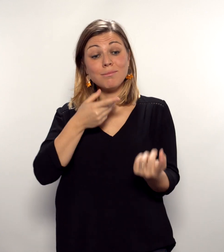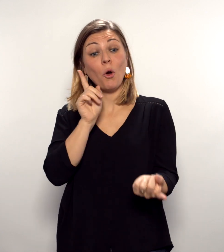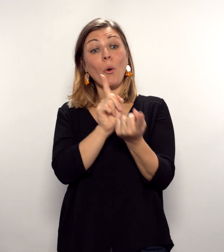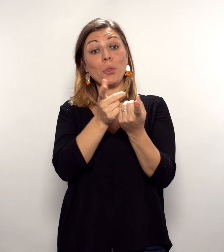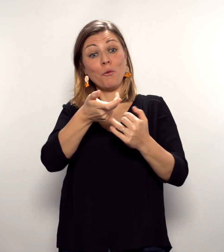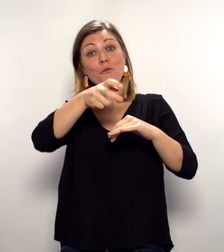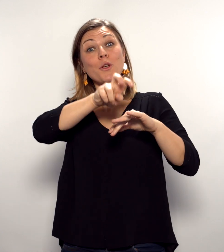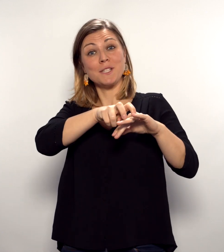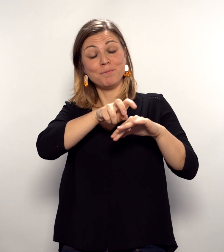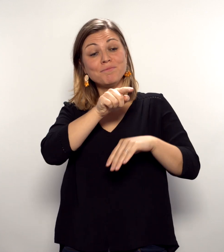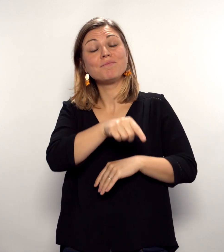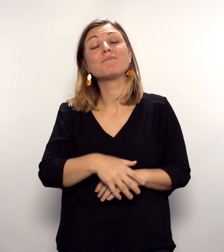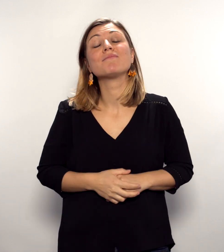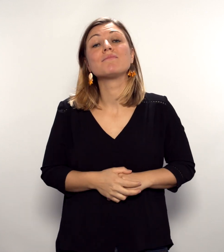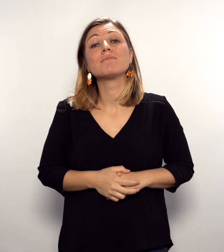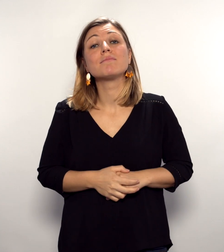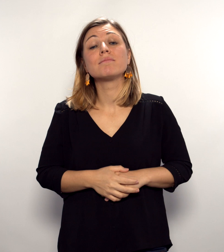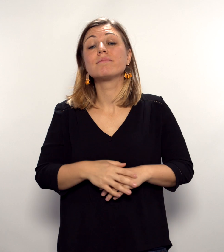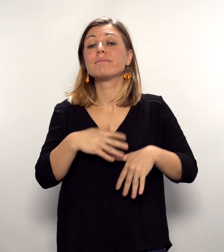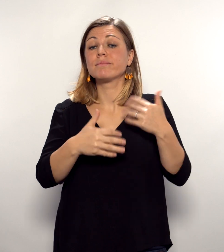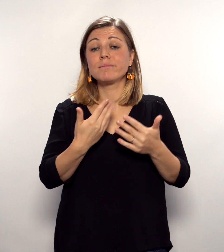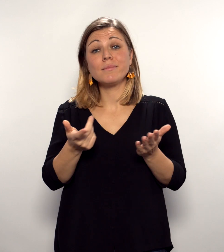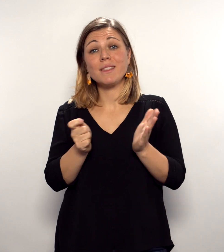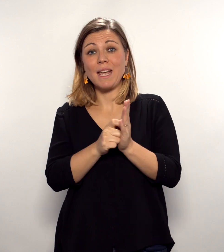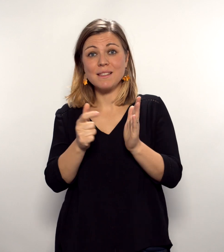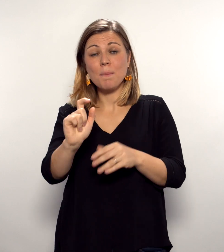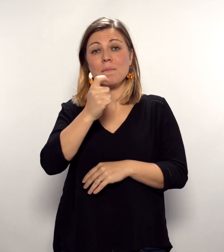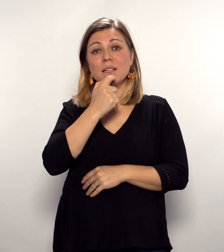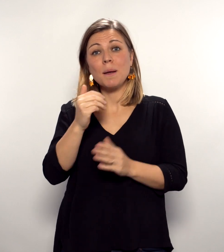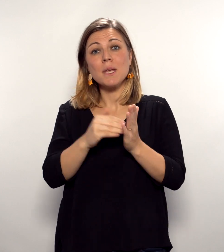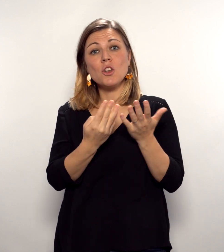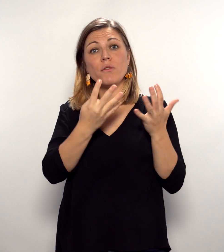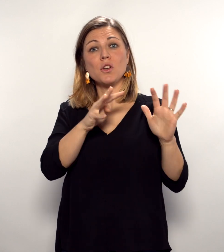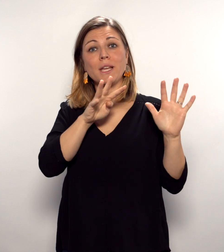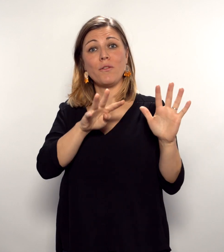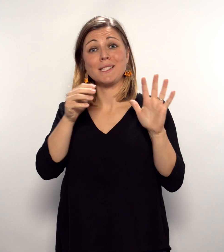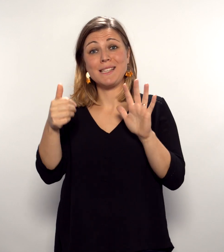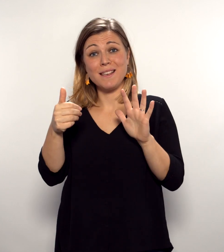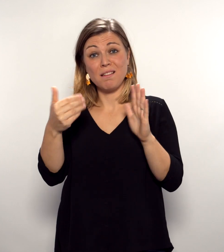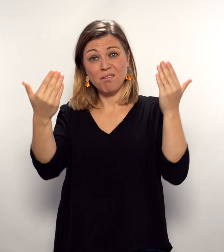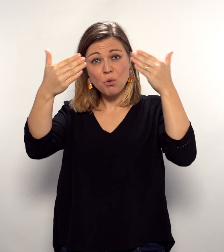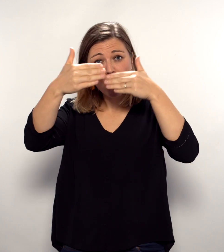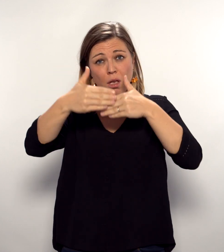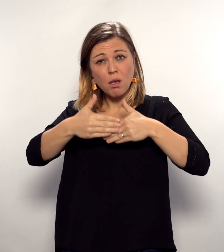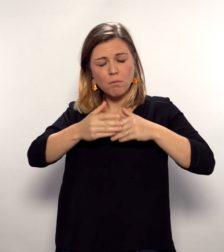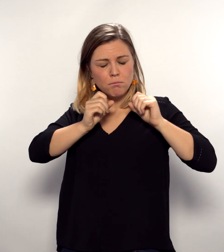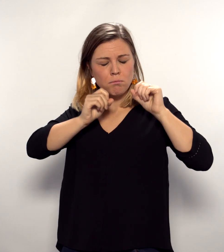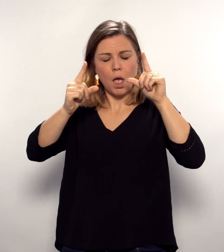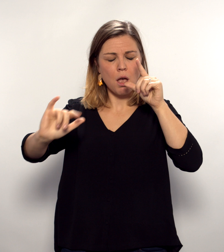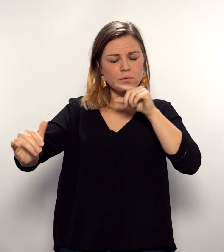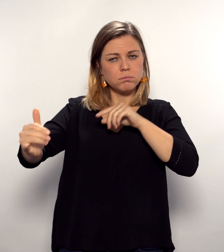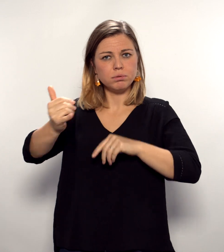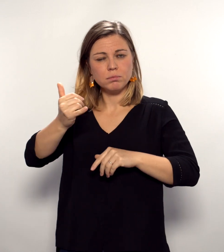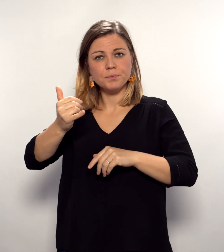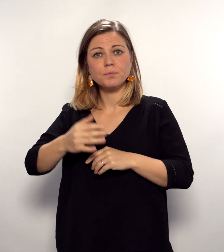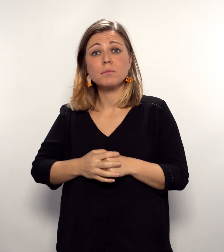j'ai rencontré mon fiancé. Puis en mars 1996, en plein milieu de la nuit,